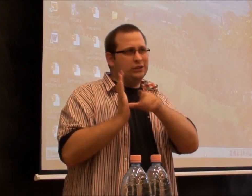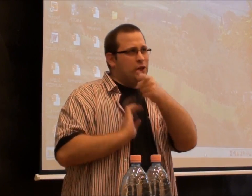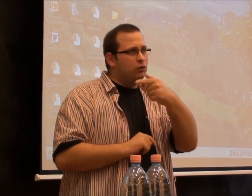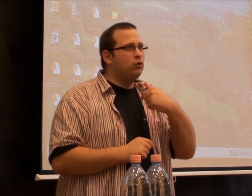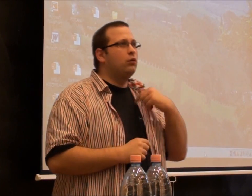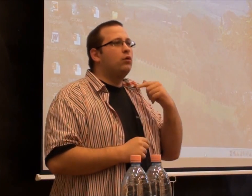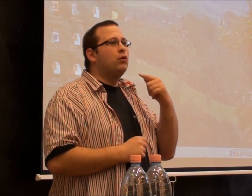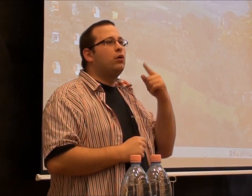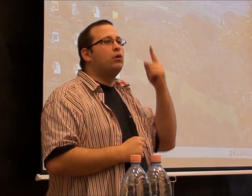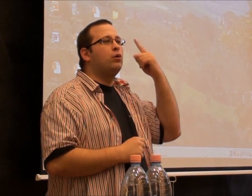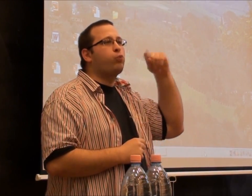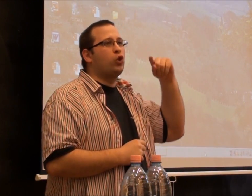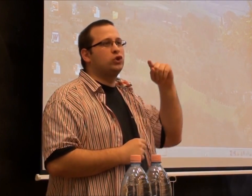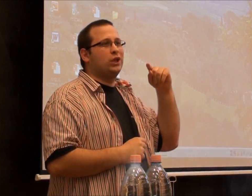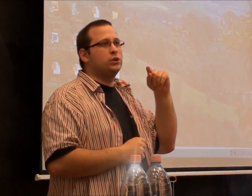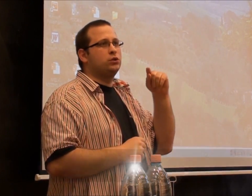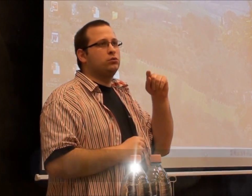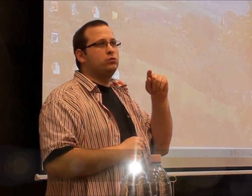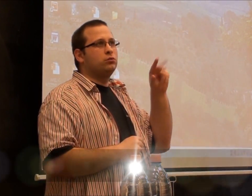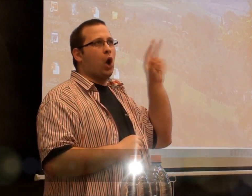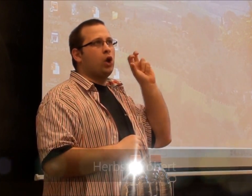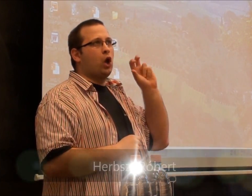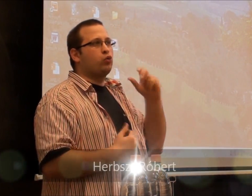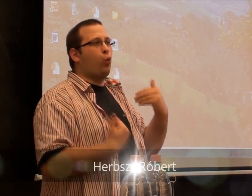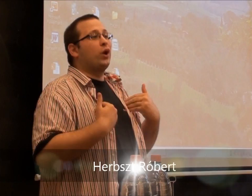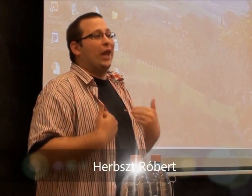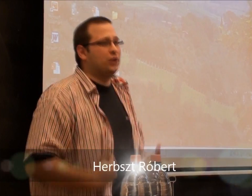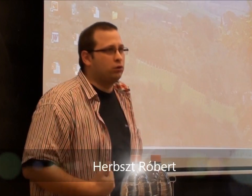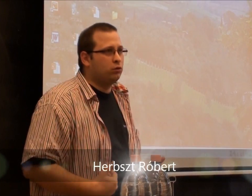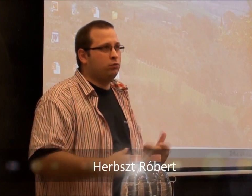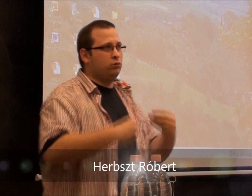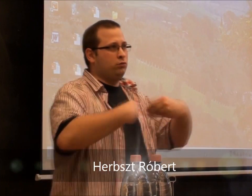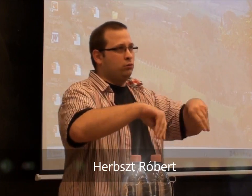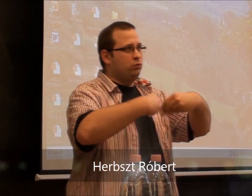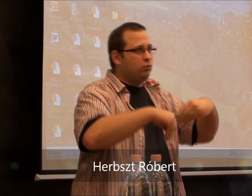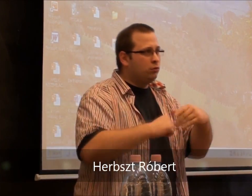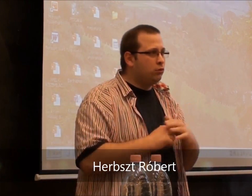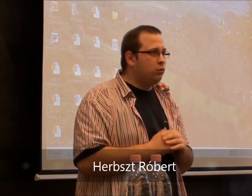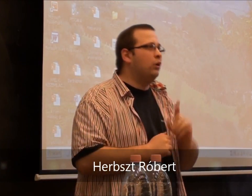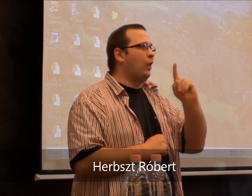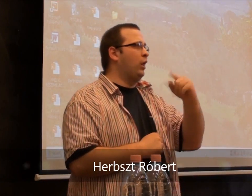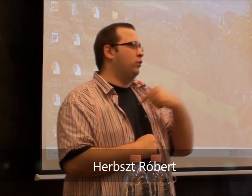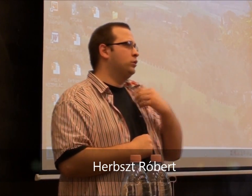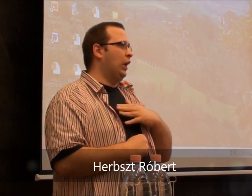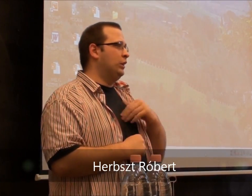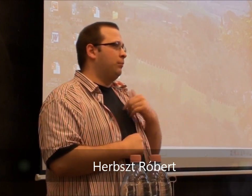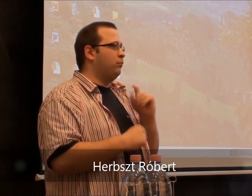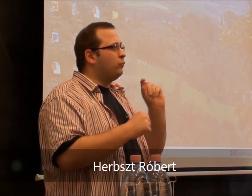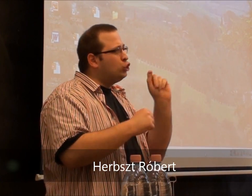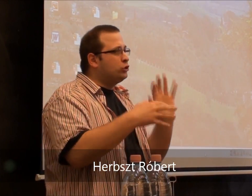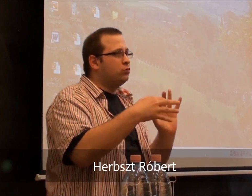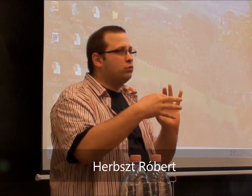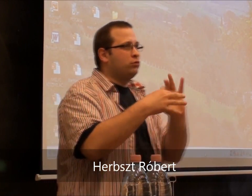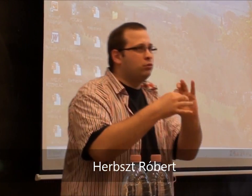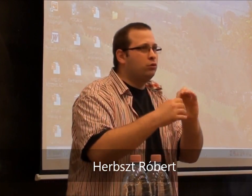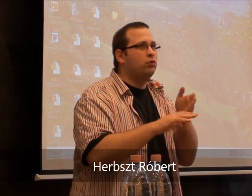Most, amit már kétszer is említettek, hogy bölcsész hallgatóként tartom az előadást, de szeretnék egy